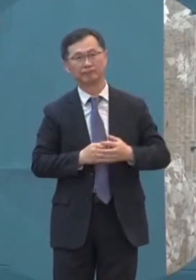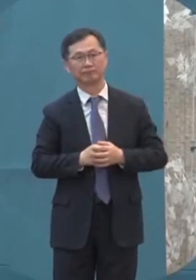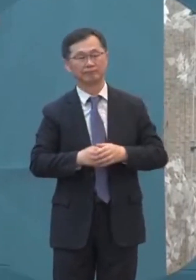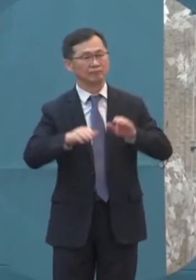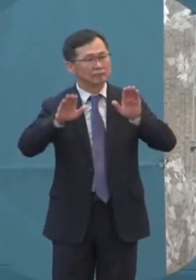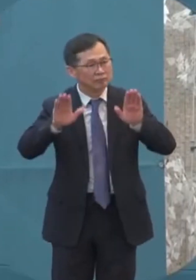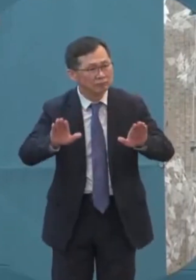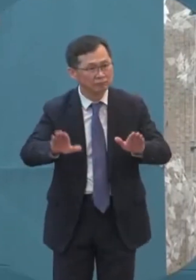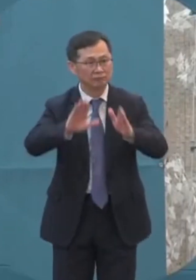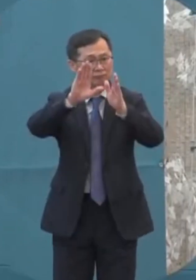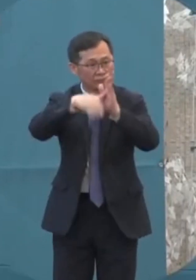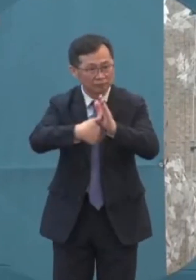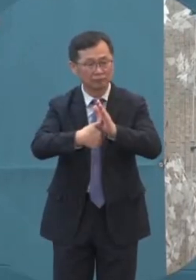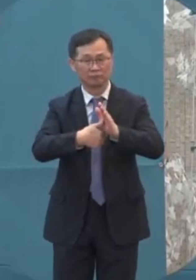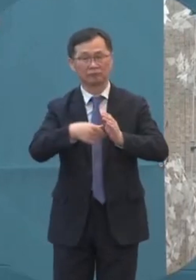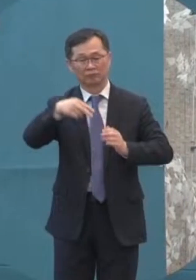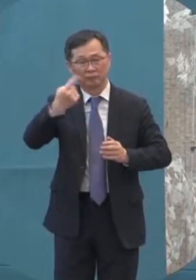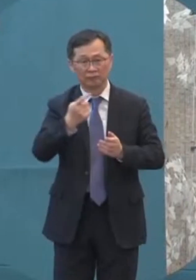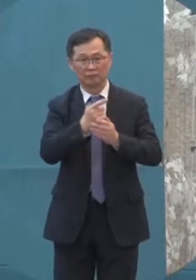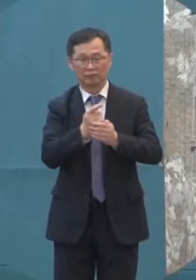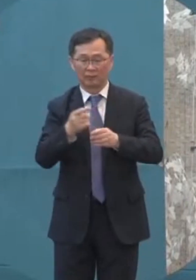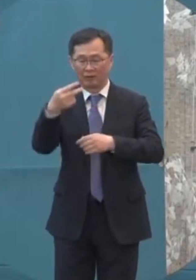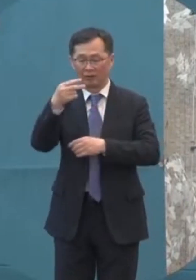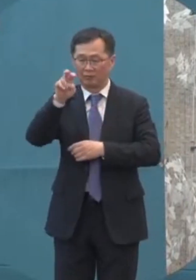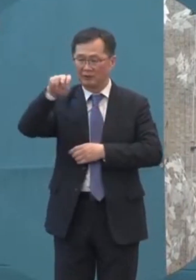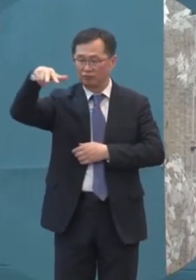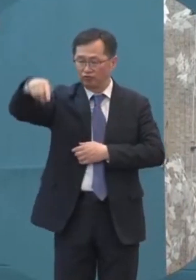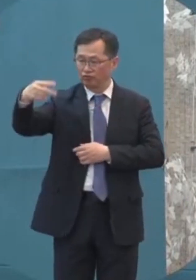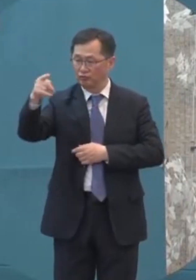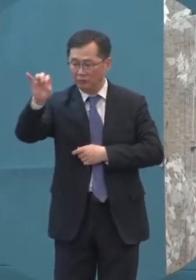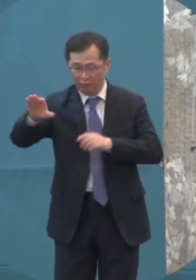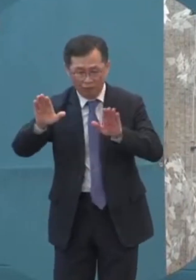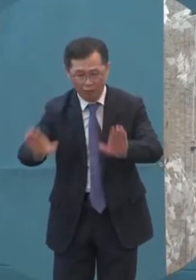이 와중에 더불어민주당은 바로 오늘